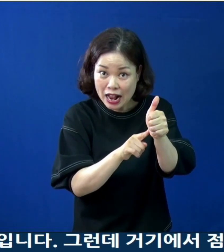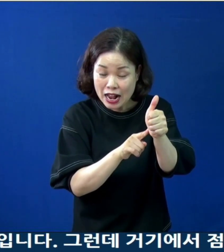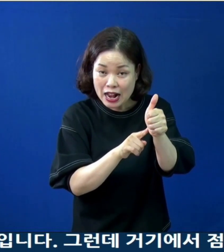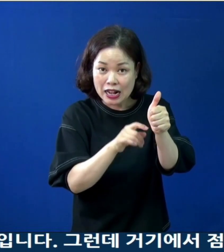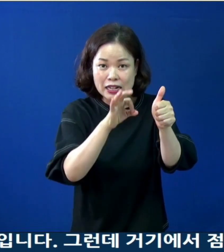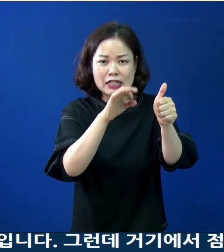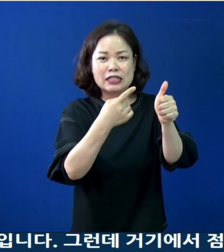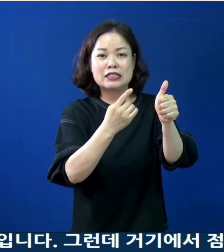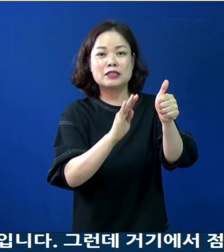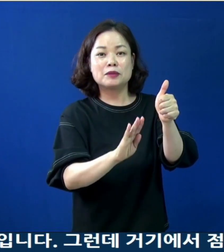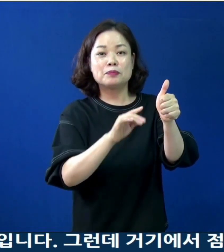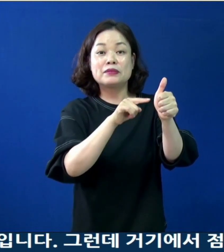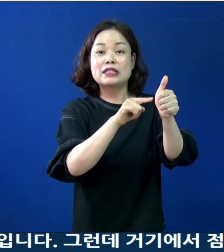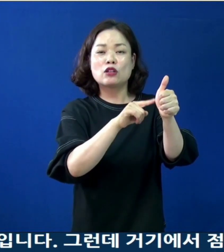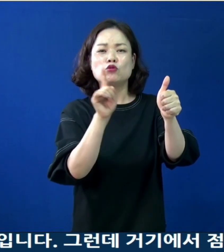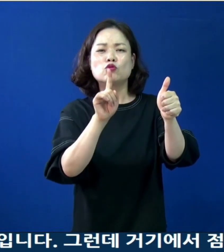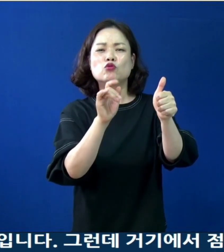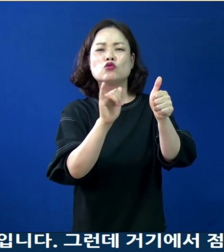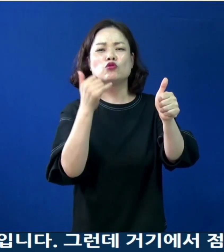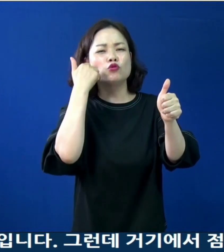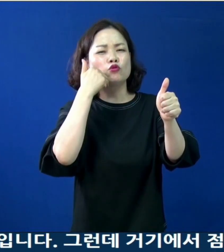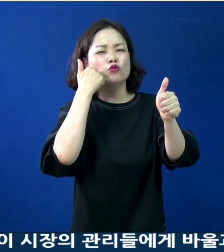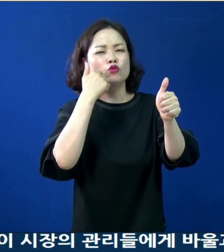읍장은 어떤 인물들이냐면